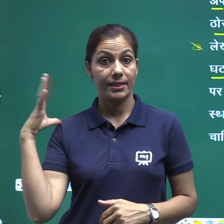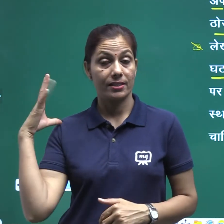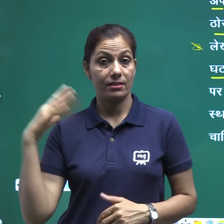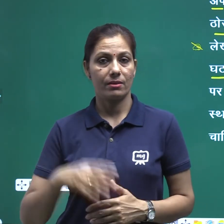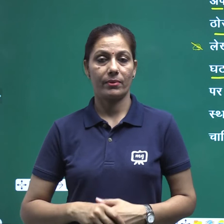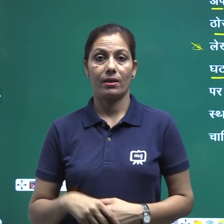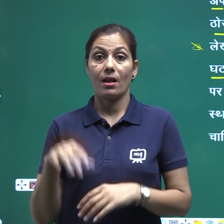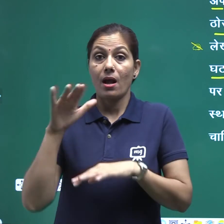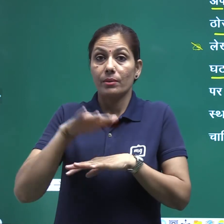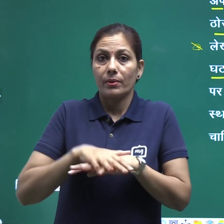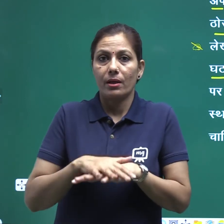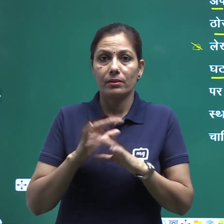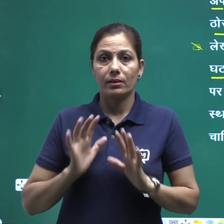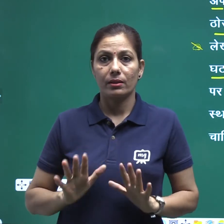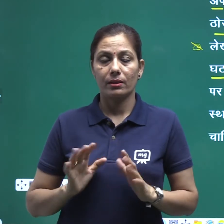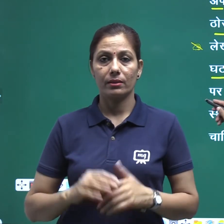हाथ पर हाथ रखकर